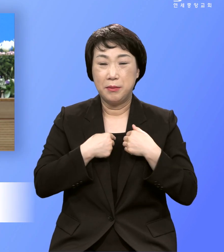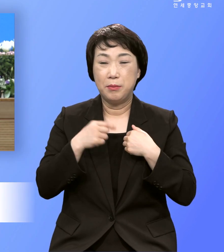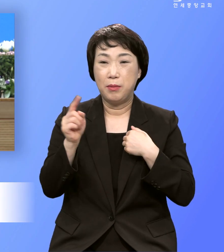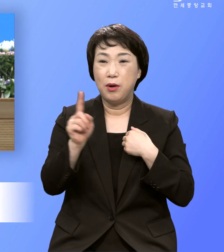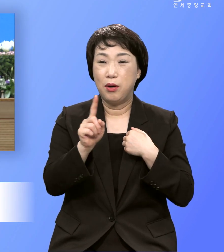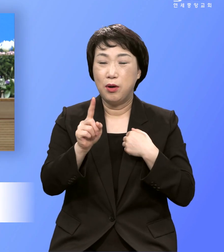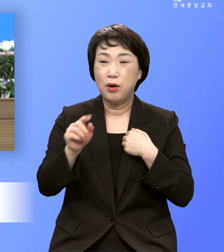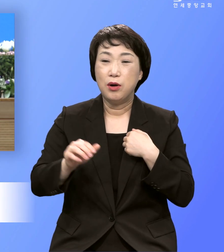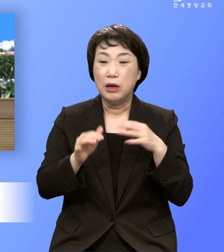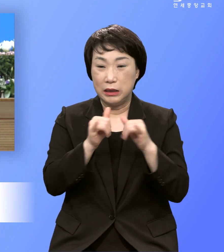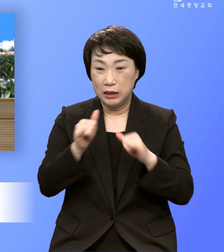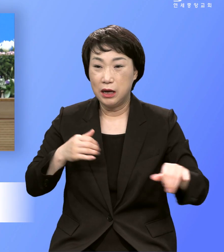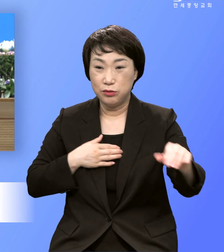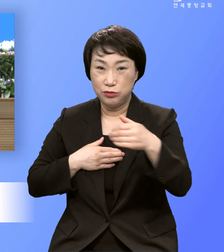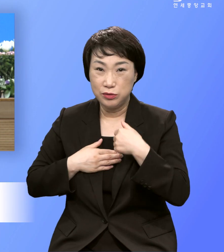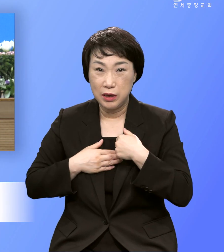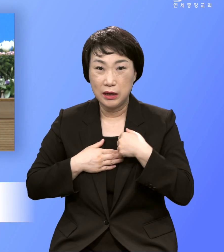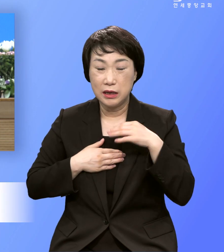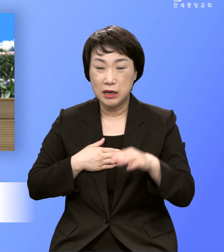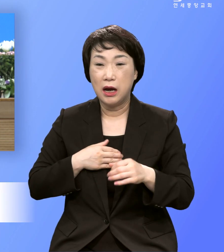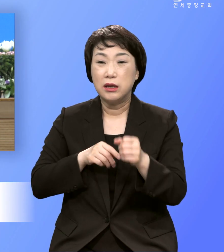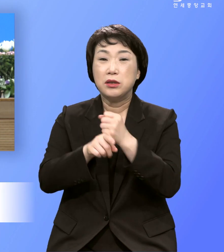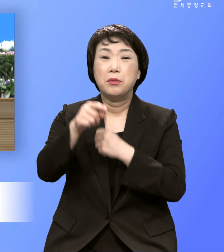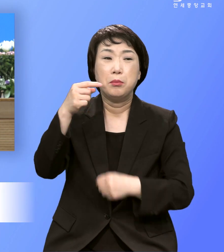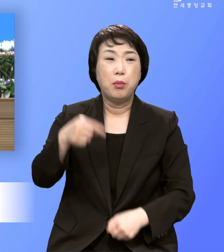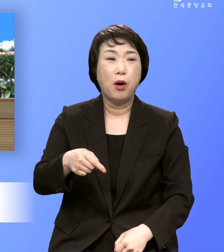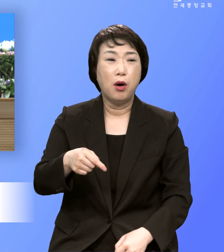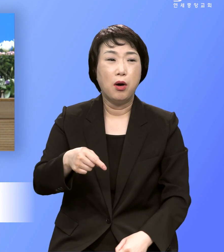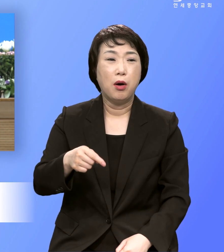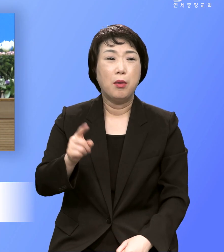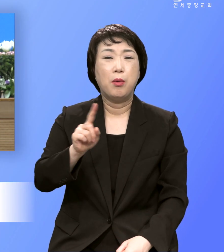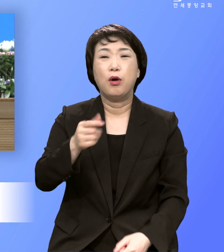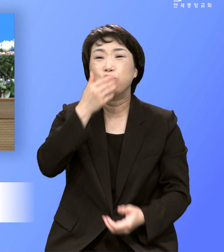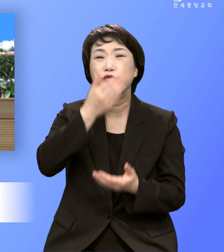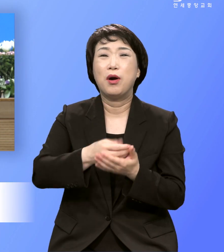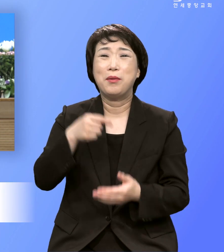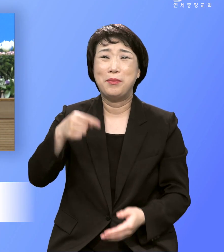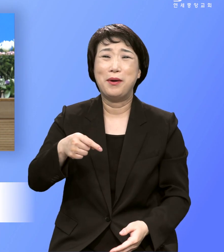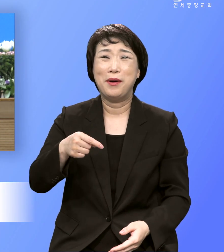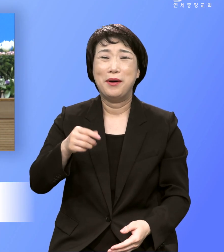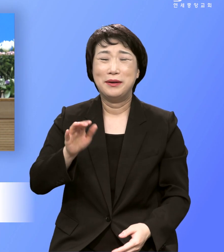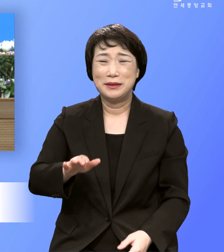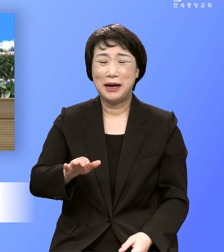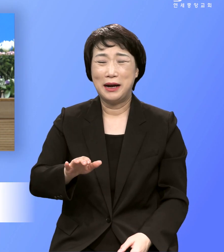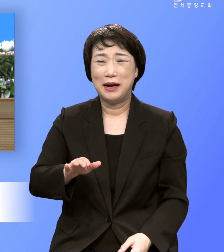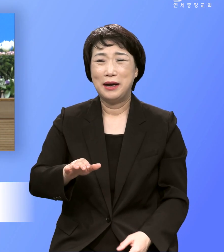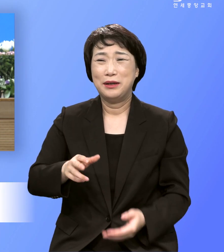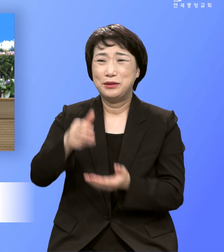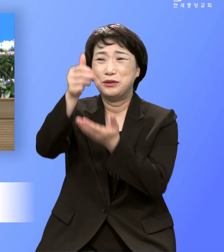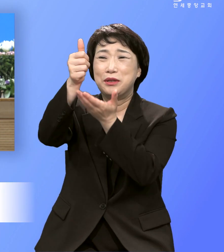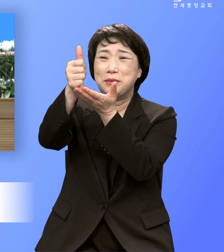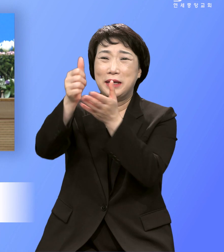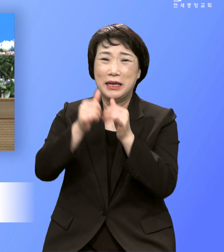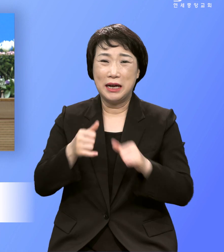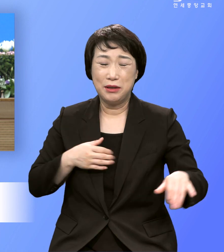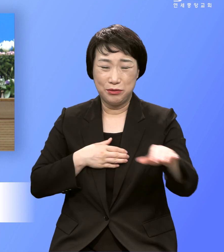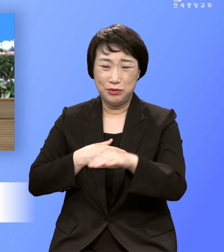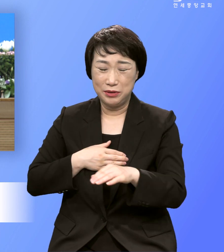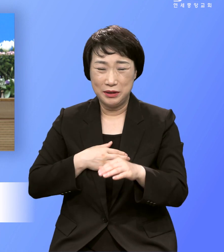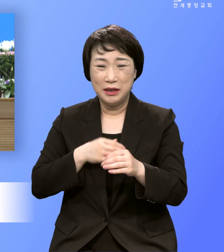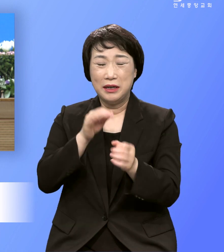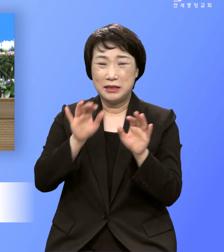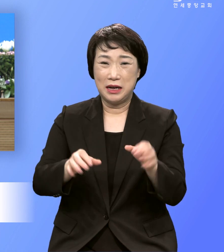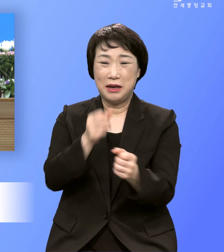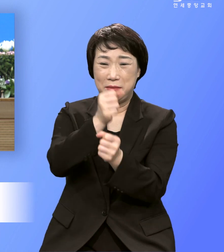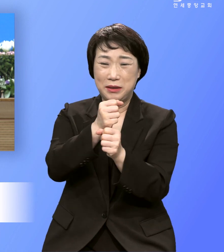무슨 우리 인간에게 의미가 있다고 그토록 주님은 인간을 최고의